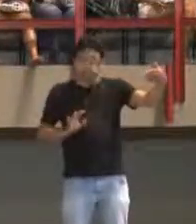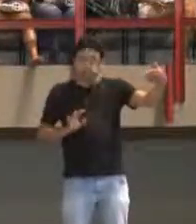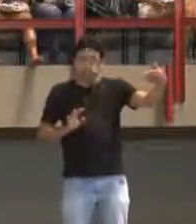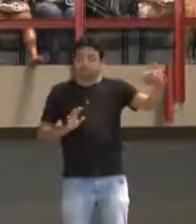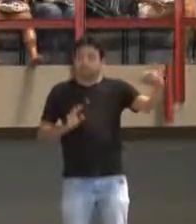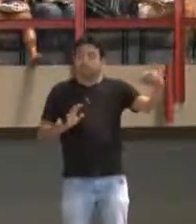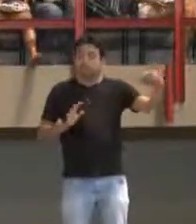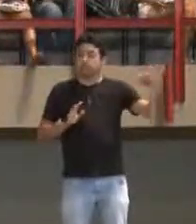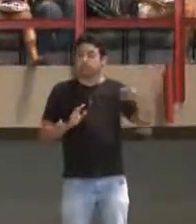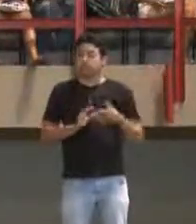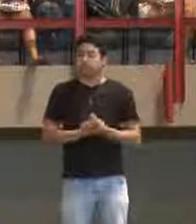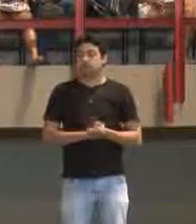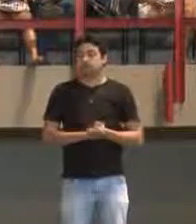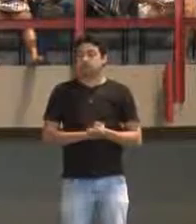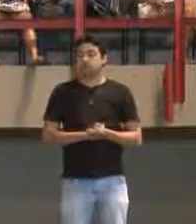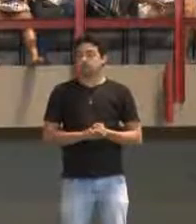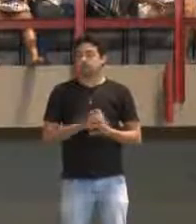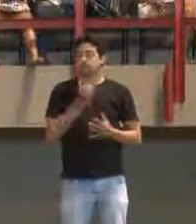faz